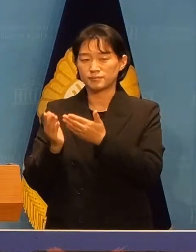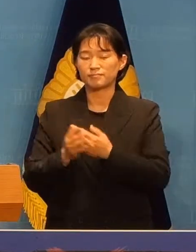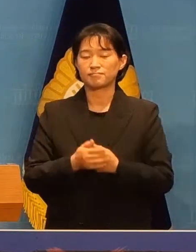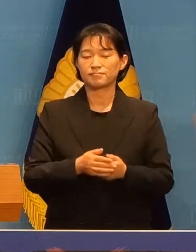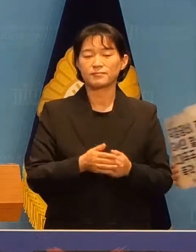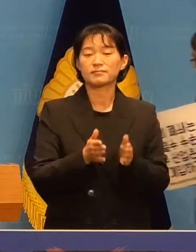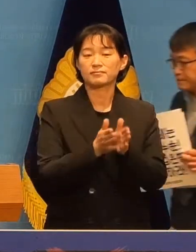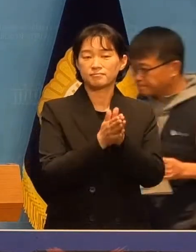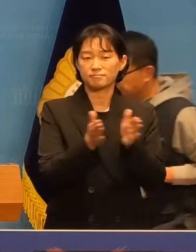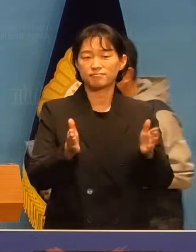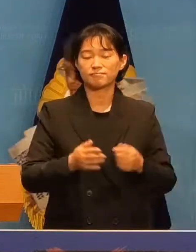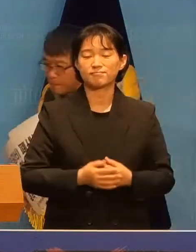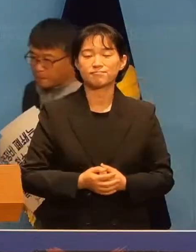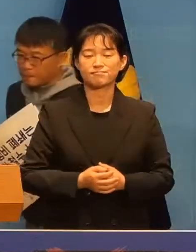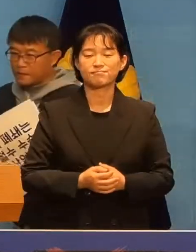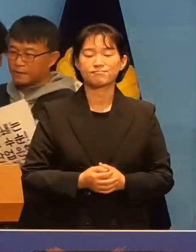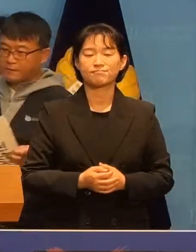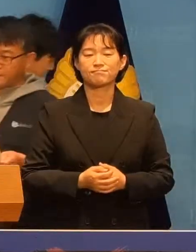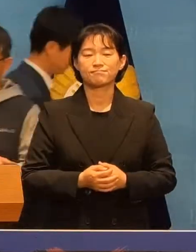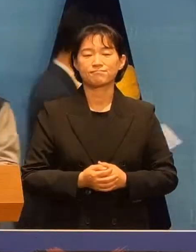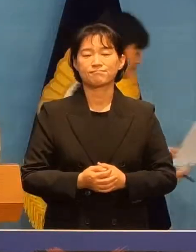하겠습니다.